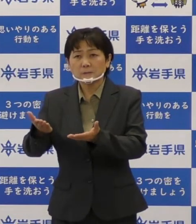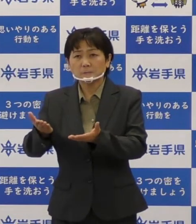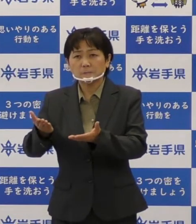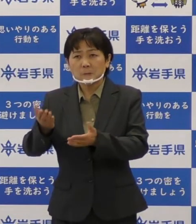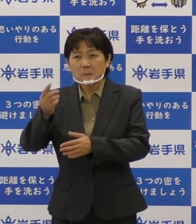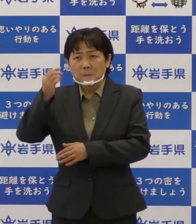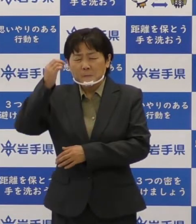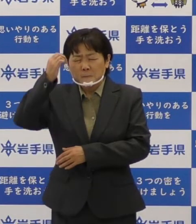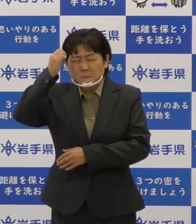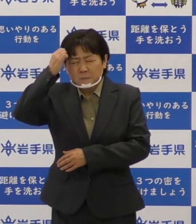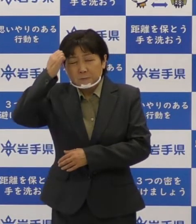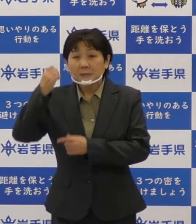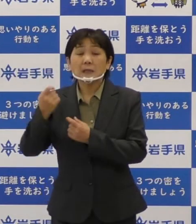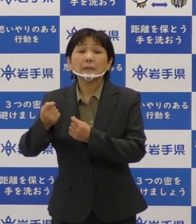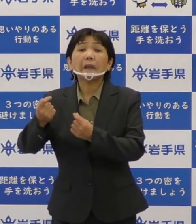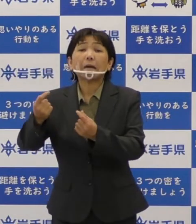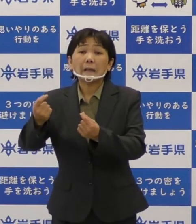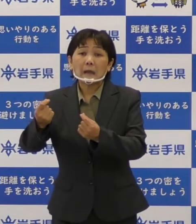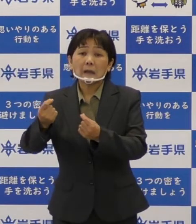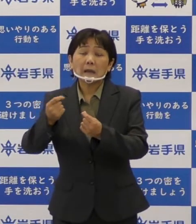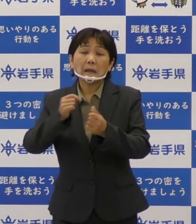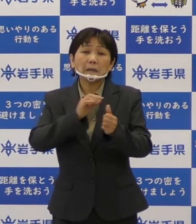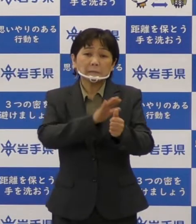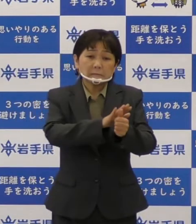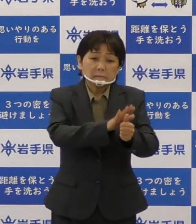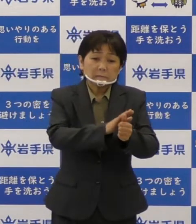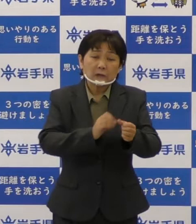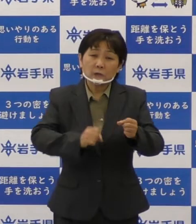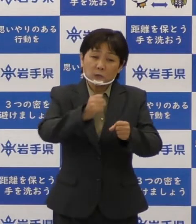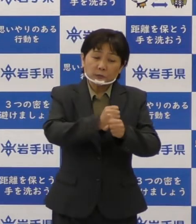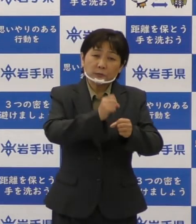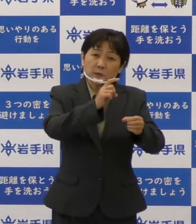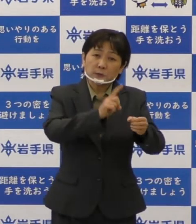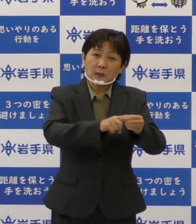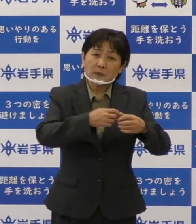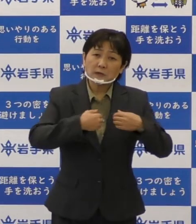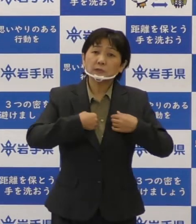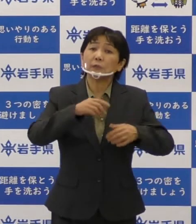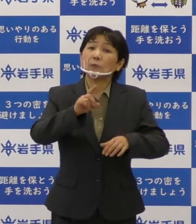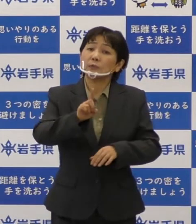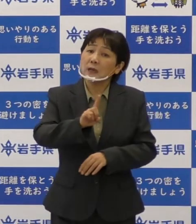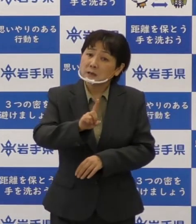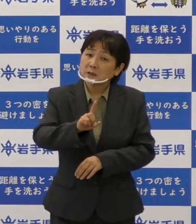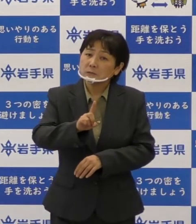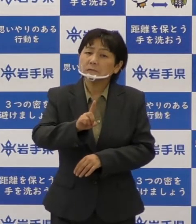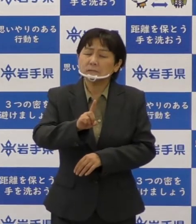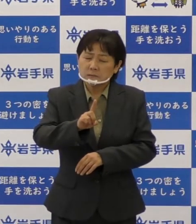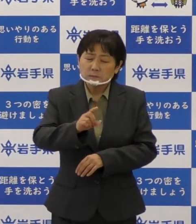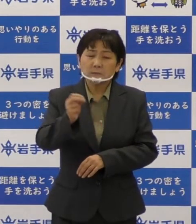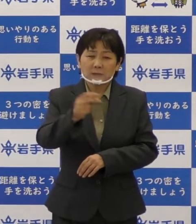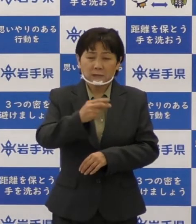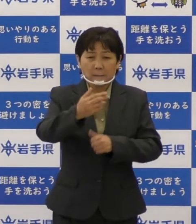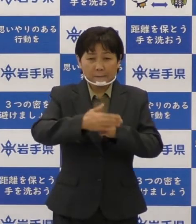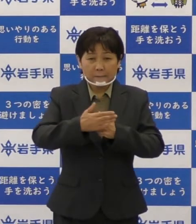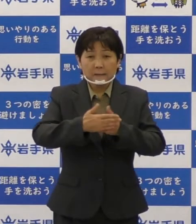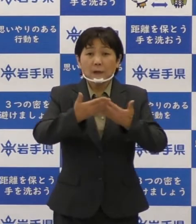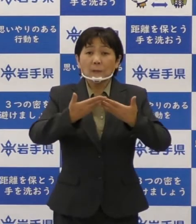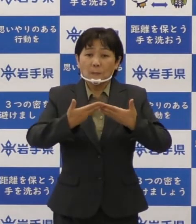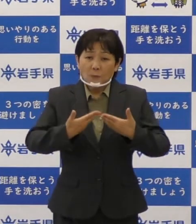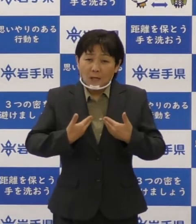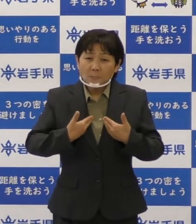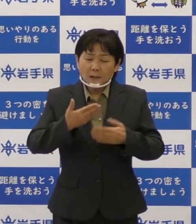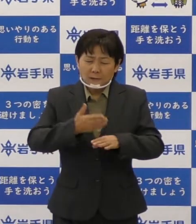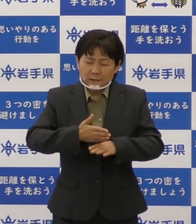救助、救援への支援、復興への支援、そうした人への感謝の気持ちを全国に伝えてい